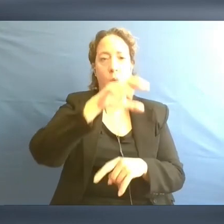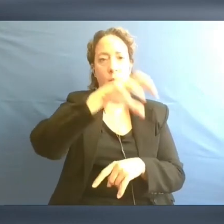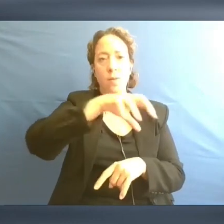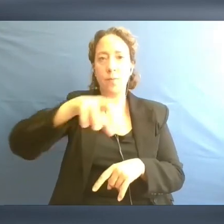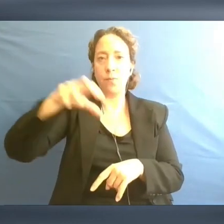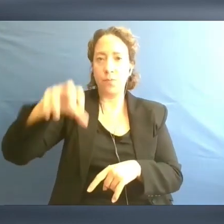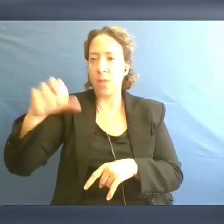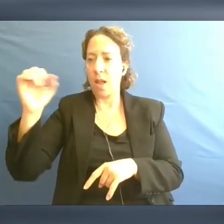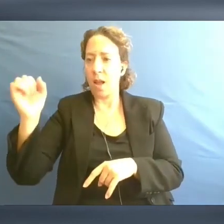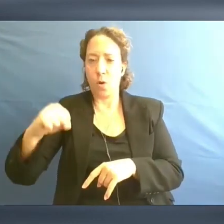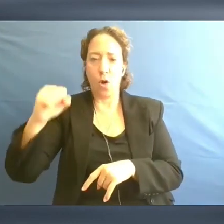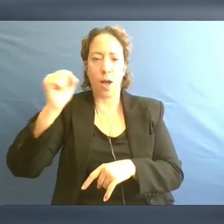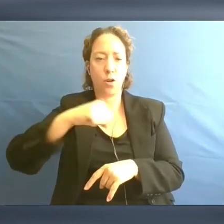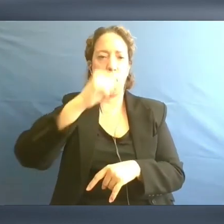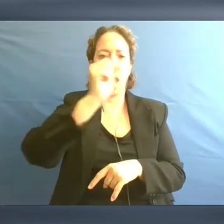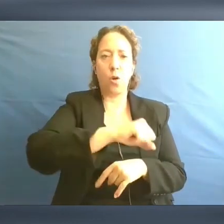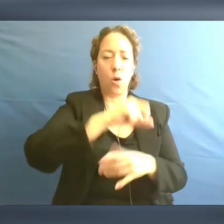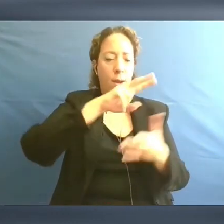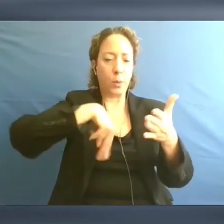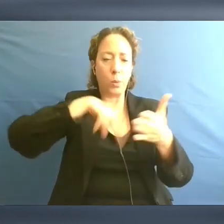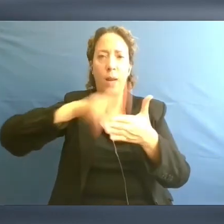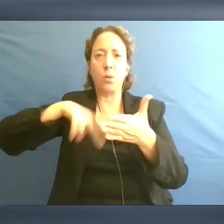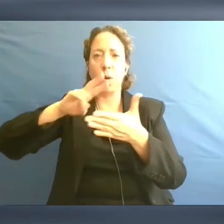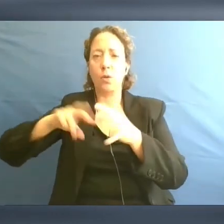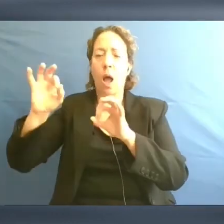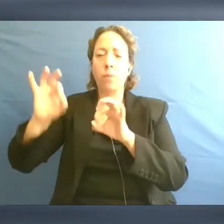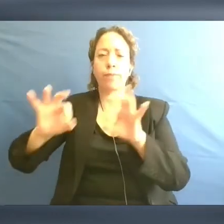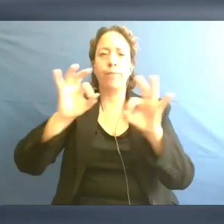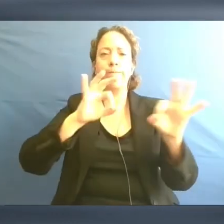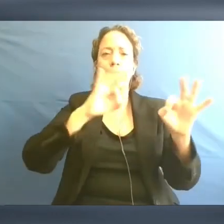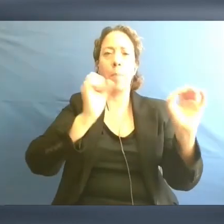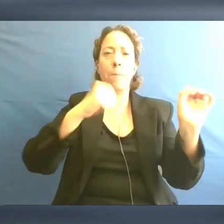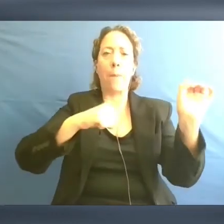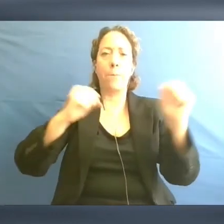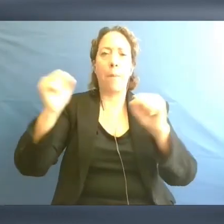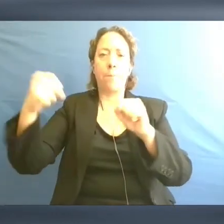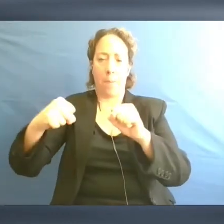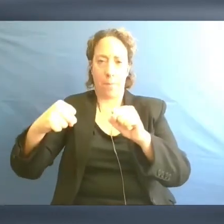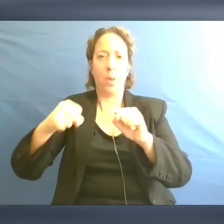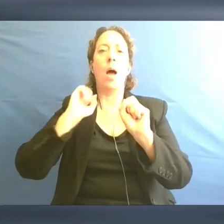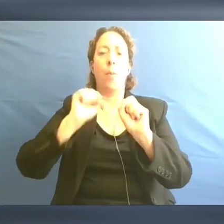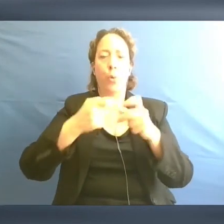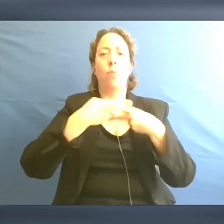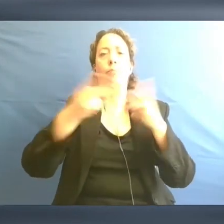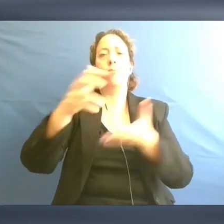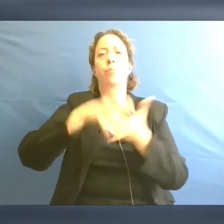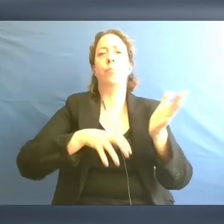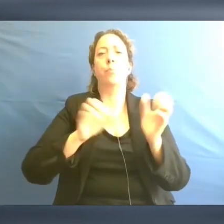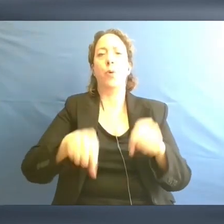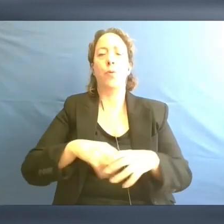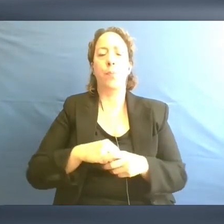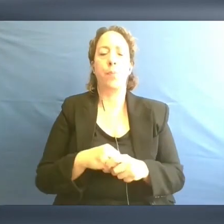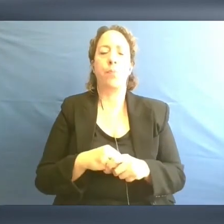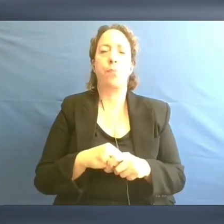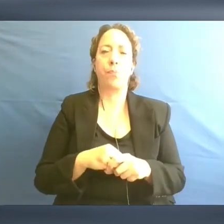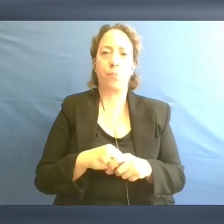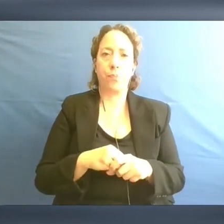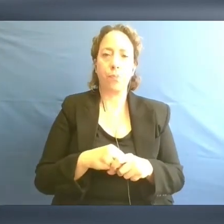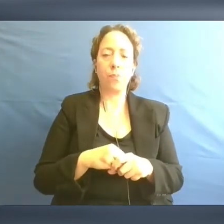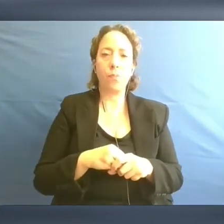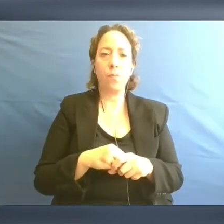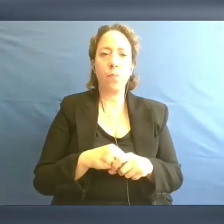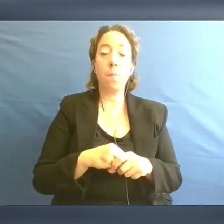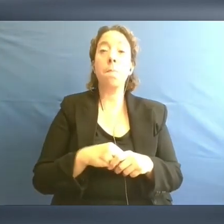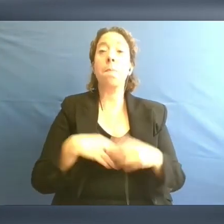d'autres organisations, donc de 3 autres organisations, sur la validité et la correction de cette règle. Une fois qu'on a